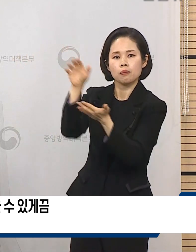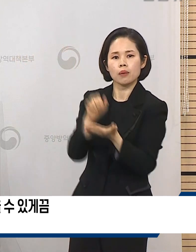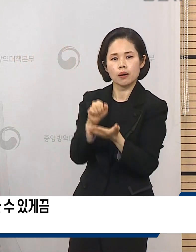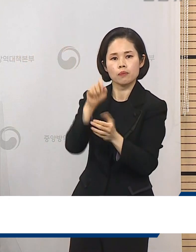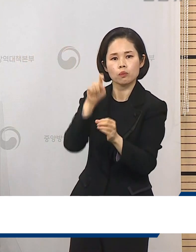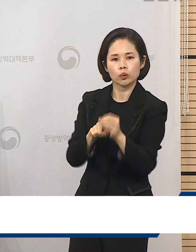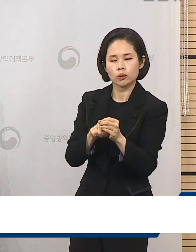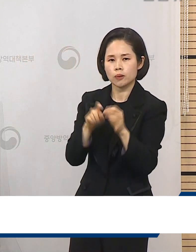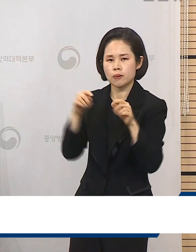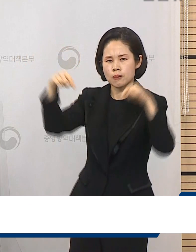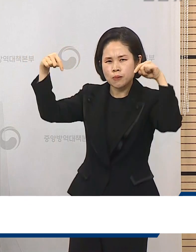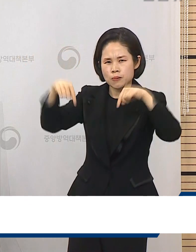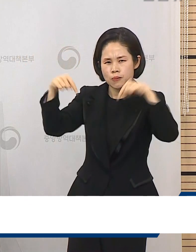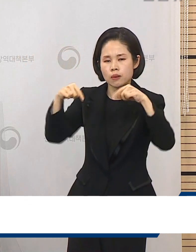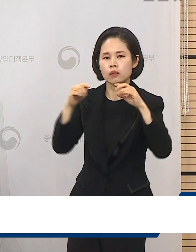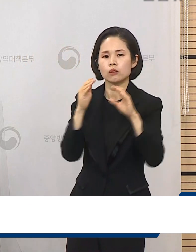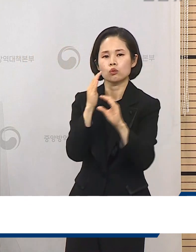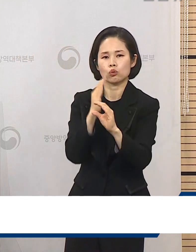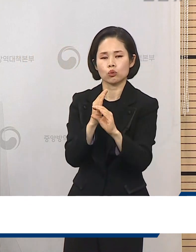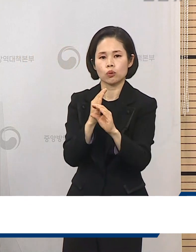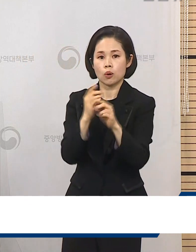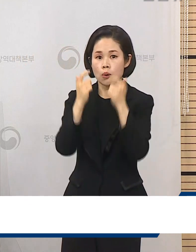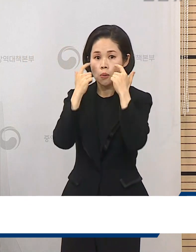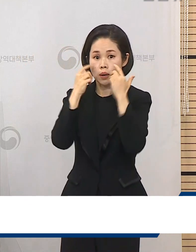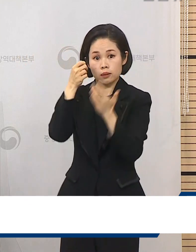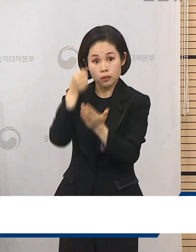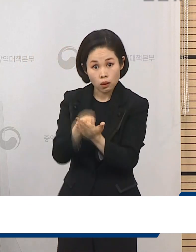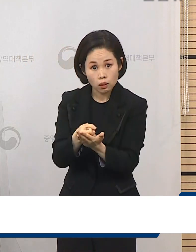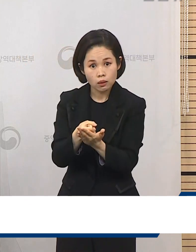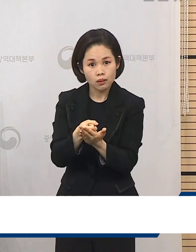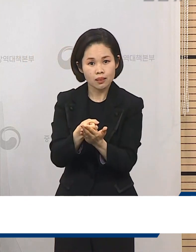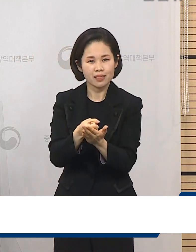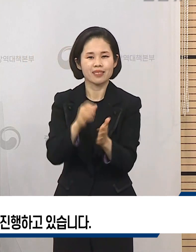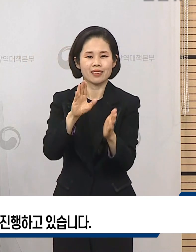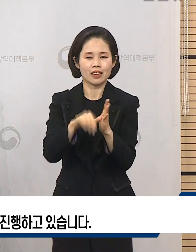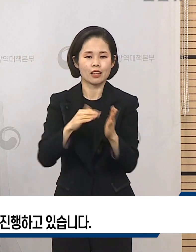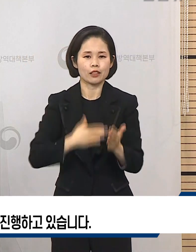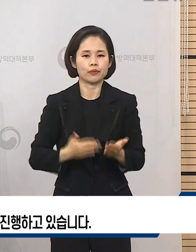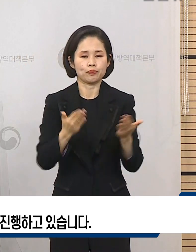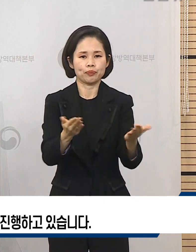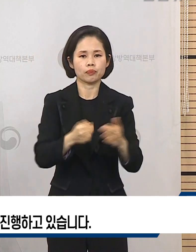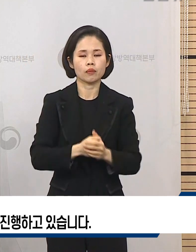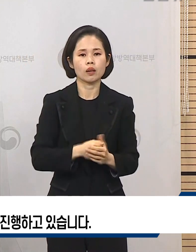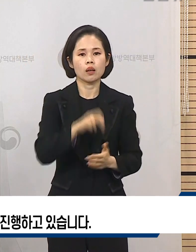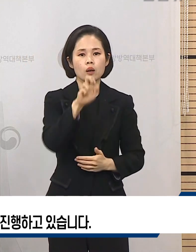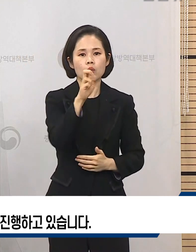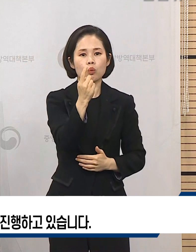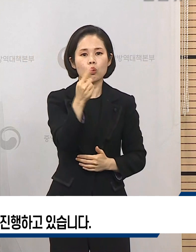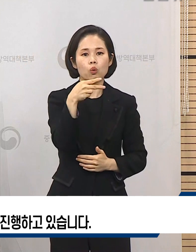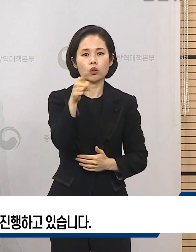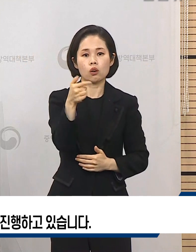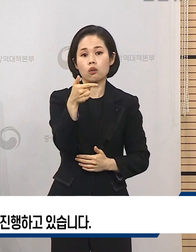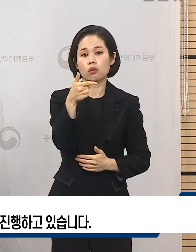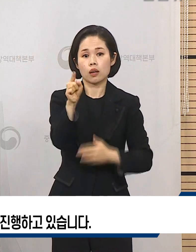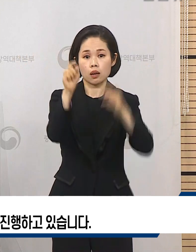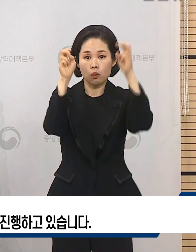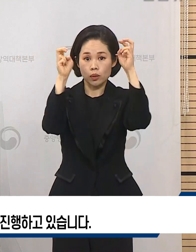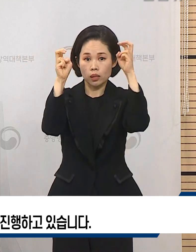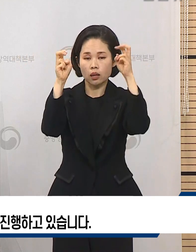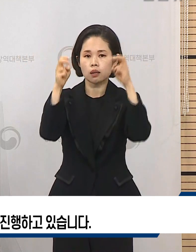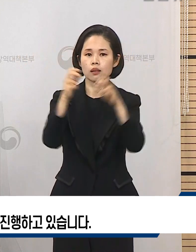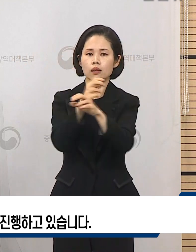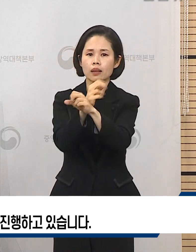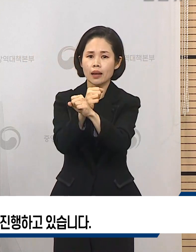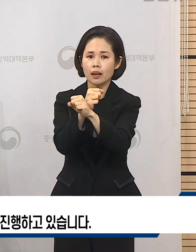있습니다 확정이 되면 어 다시 알려드리도록 하겠습니다 모던 아 하고 의 계약에 대해서도 계속